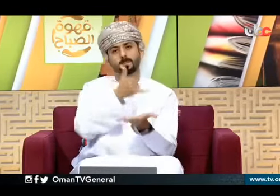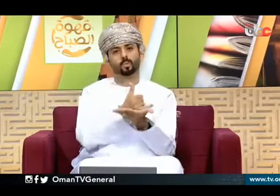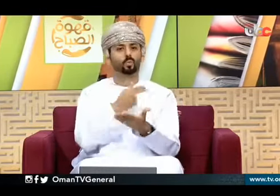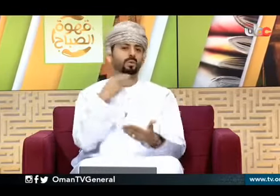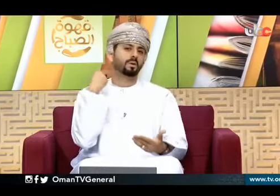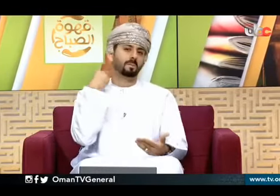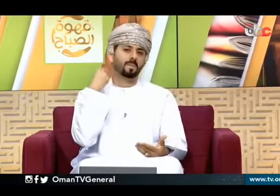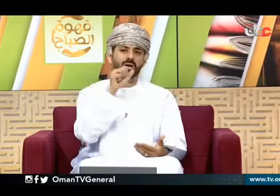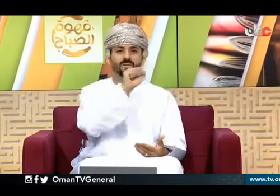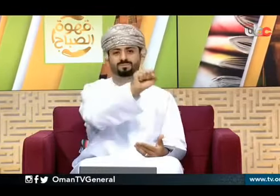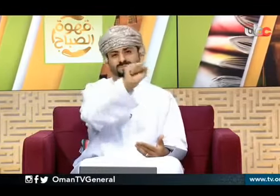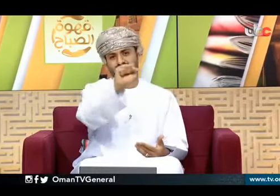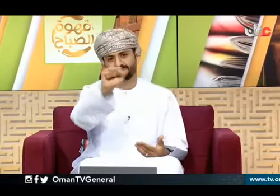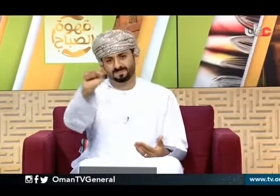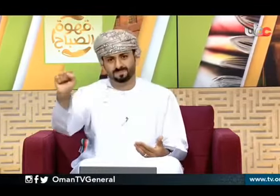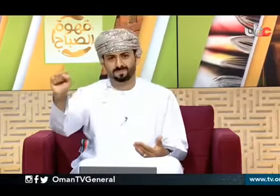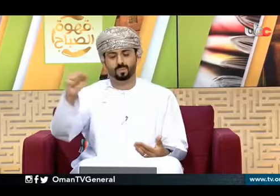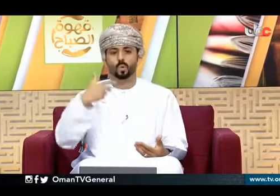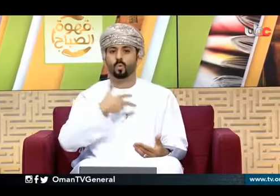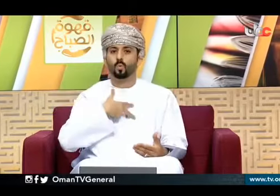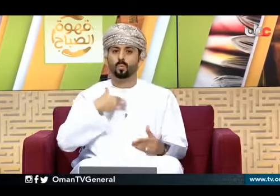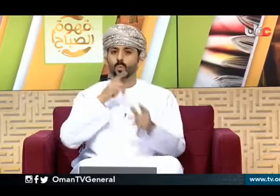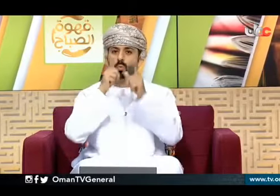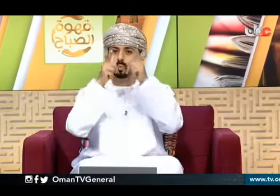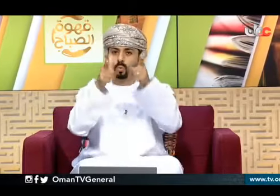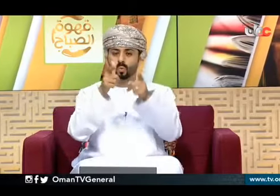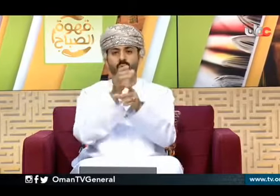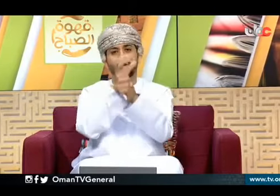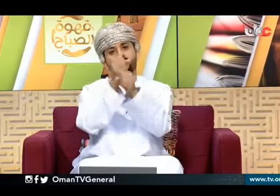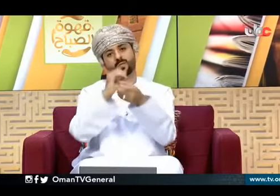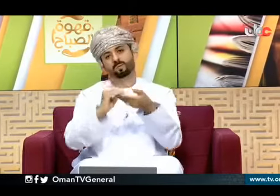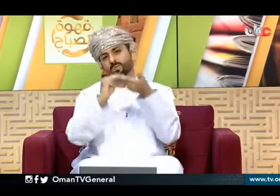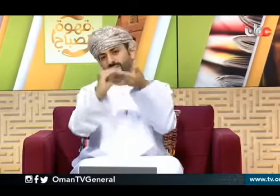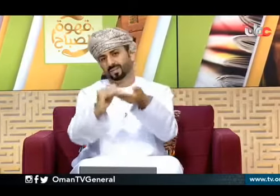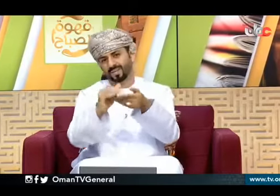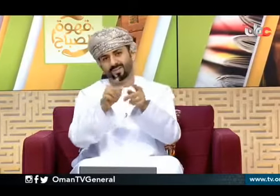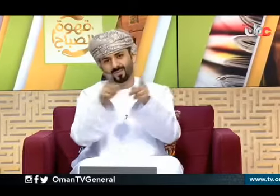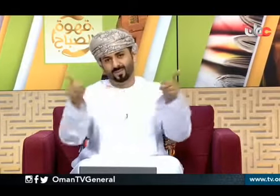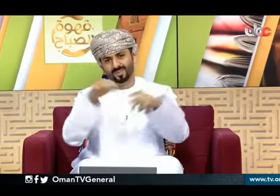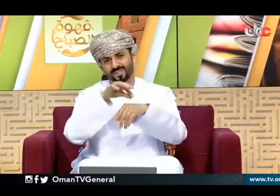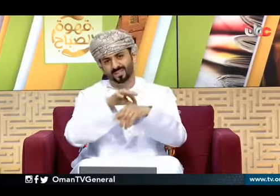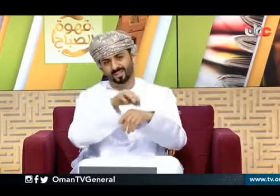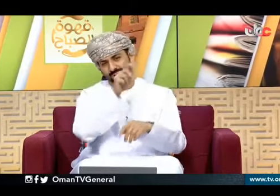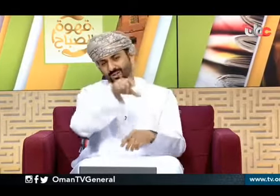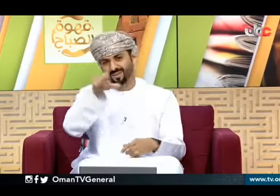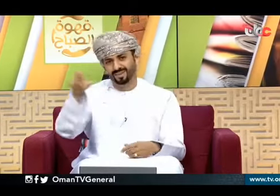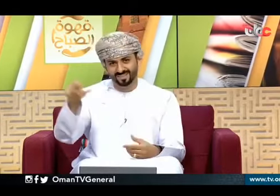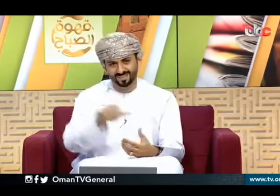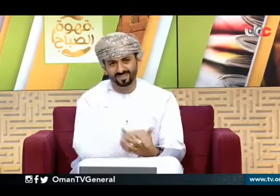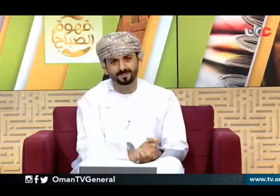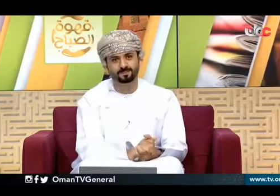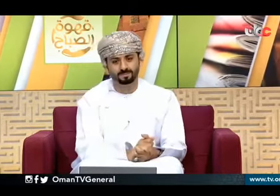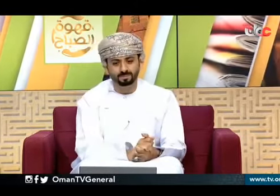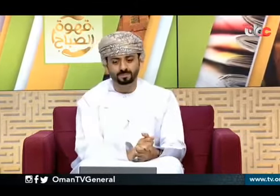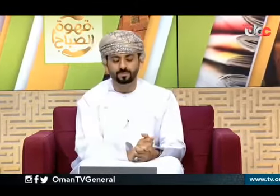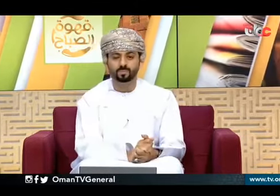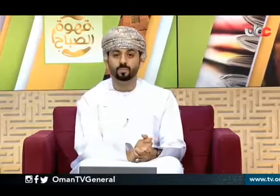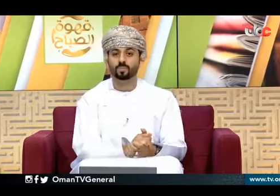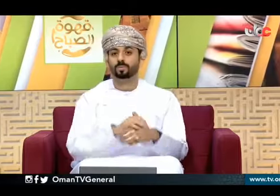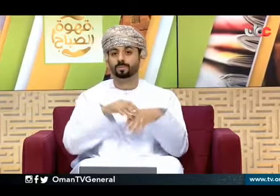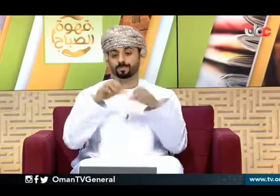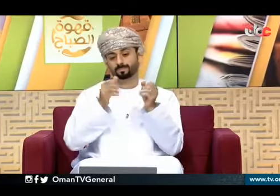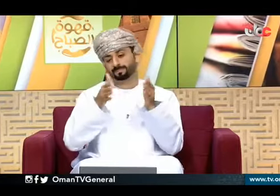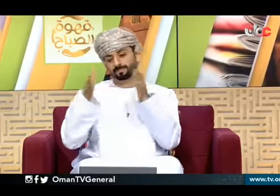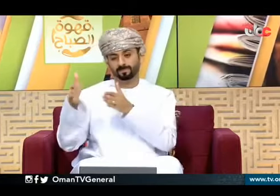أن يحمي نفسه، وهذه أمانة للجميع بحيث أنه يكون مسؤول عن تصرفاته وبالاتقاء من